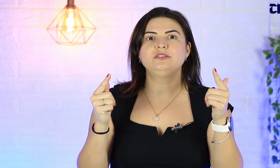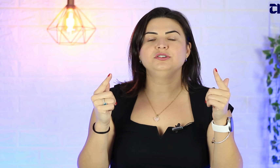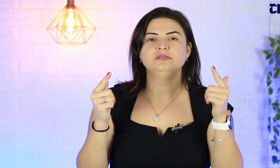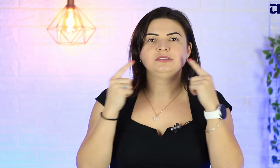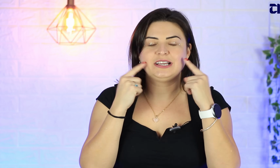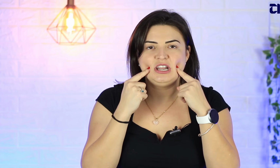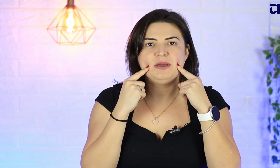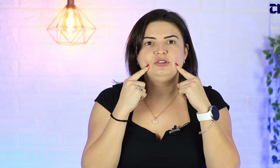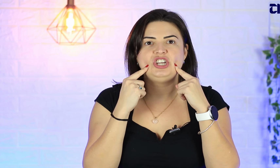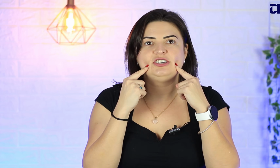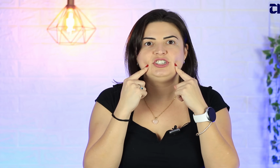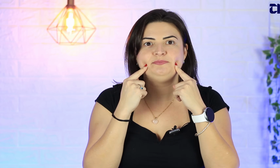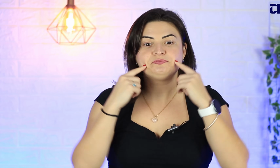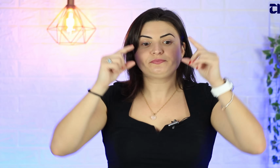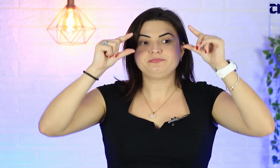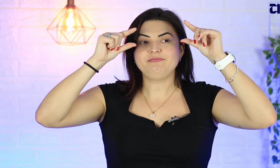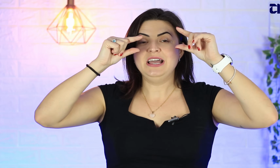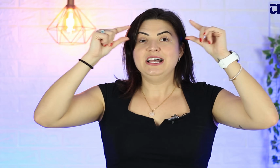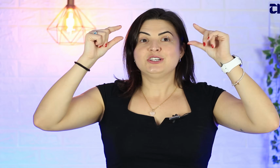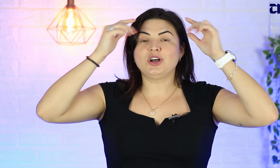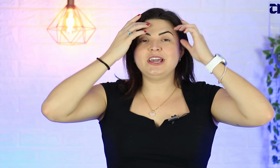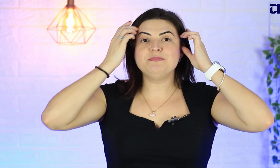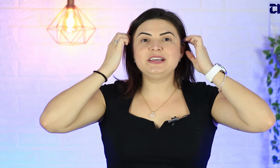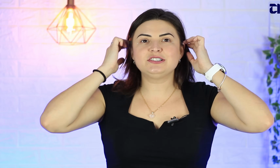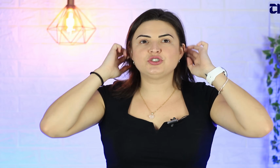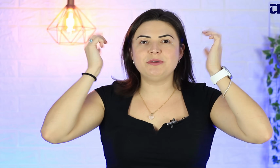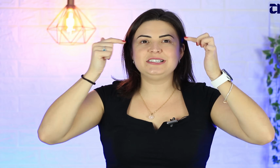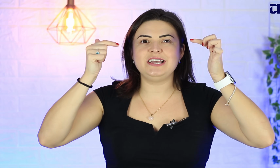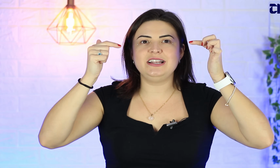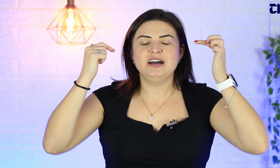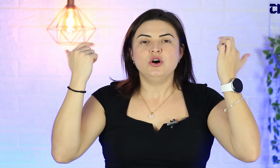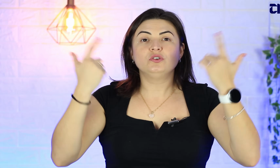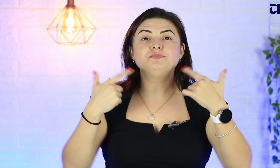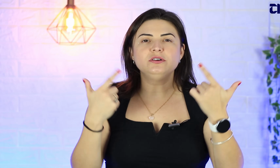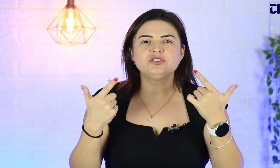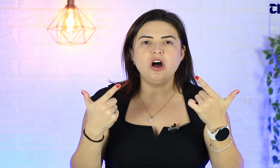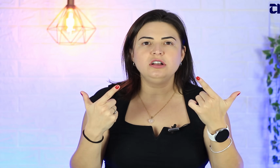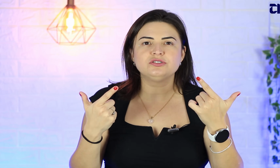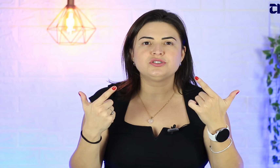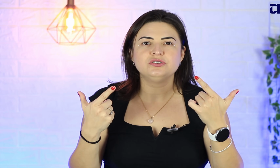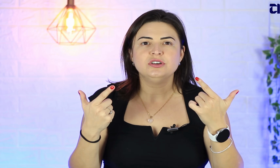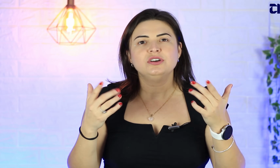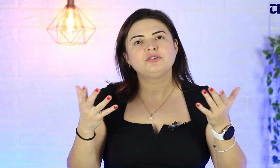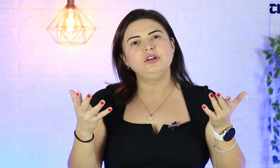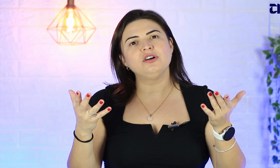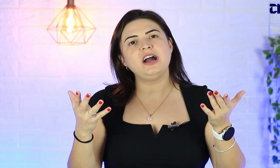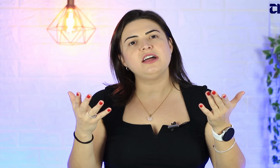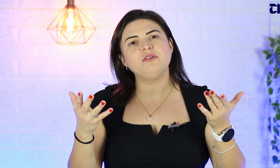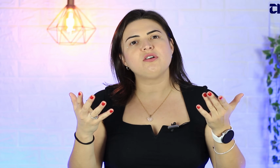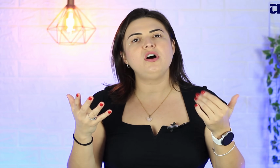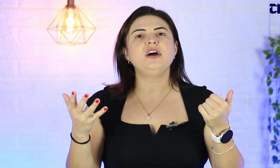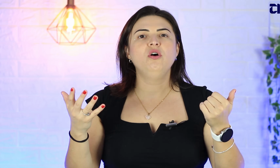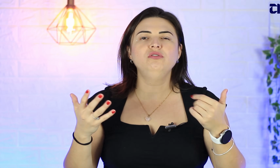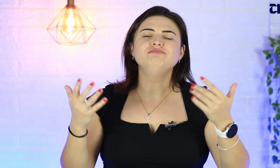Certo? Está aqui na minha bochecha. Só que a minha sobrancelha, os meus olhos, colocaram agora um